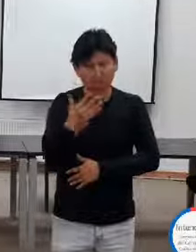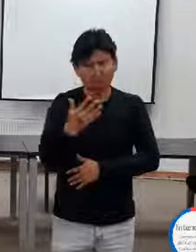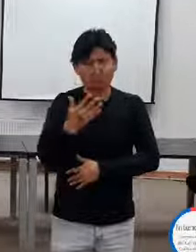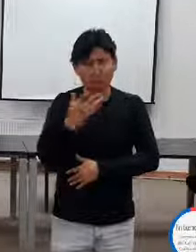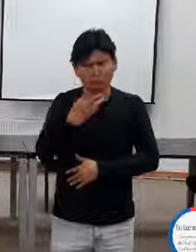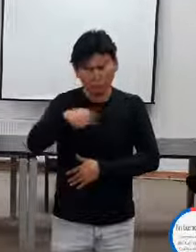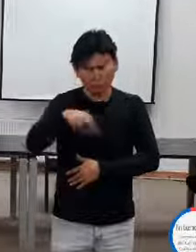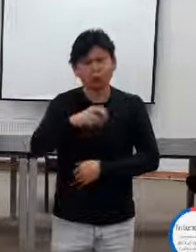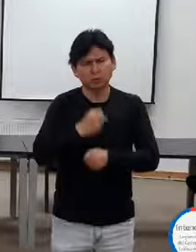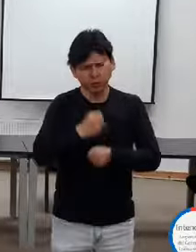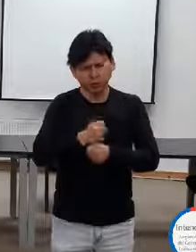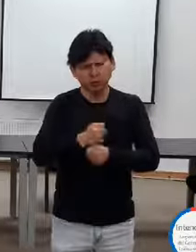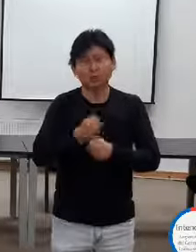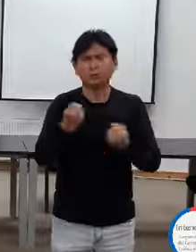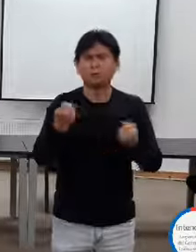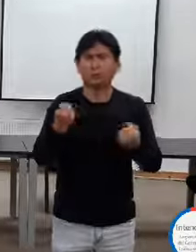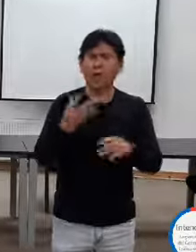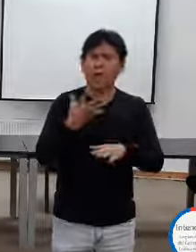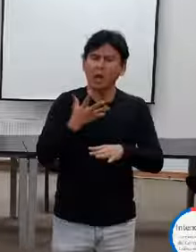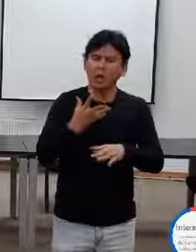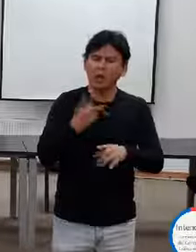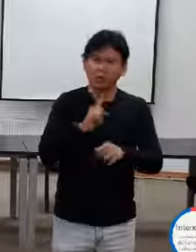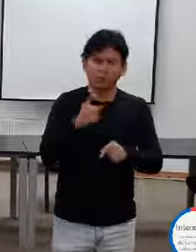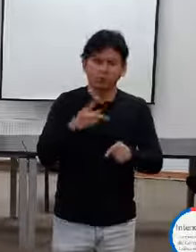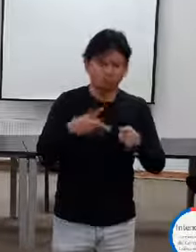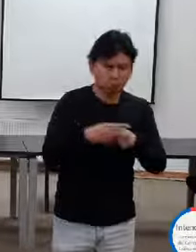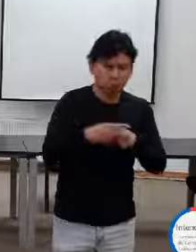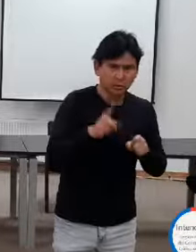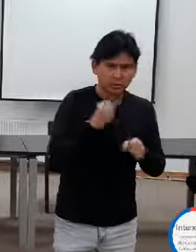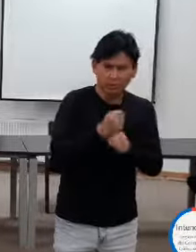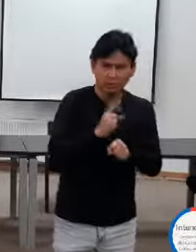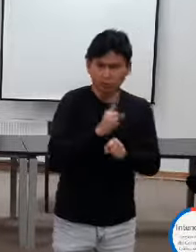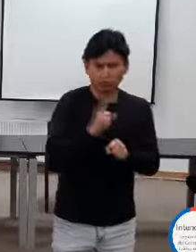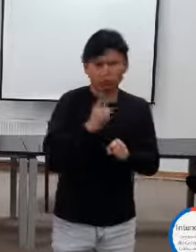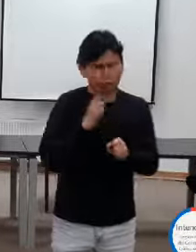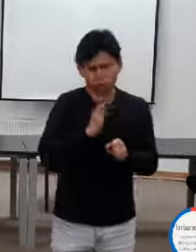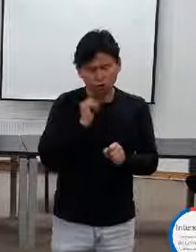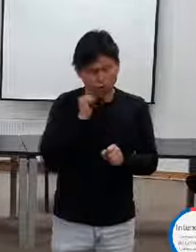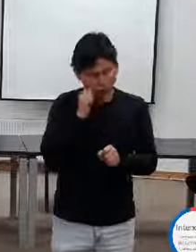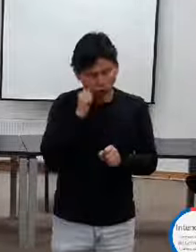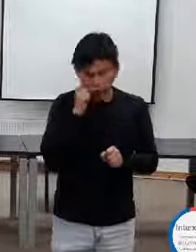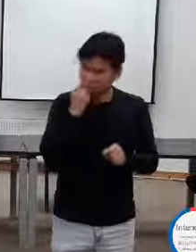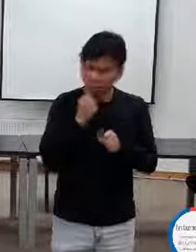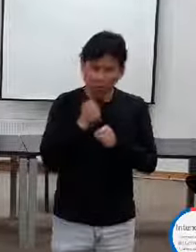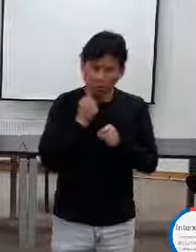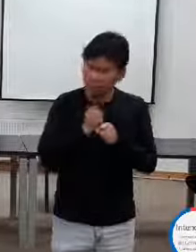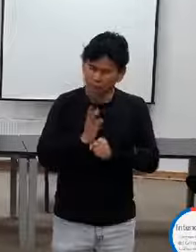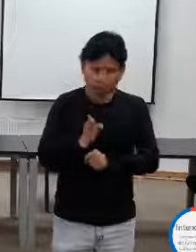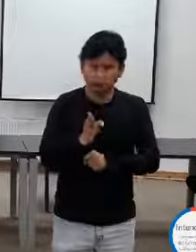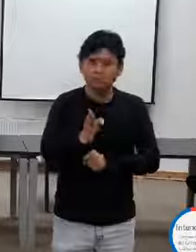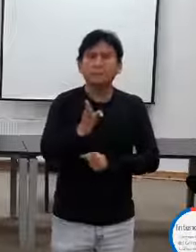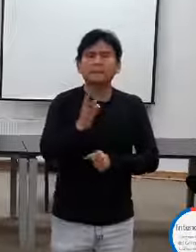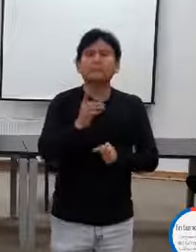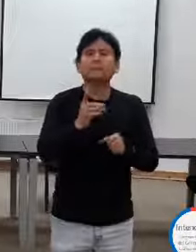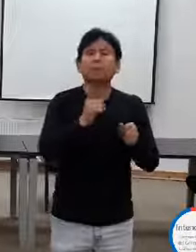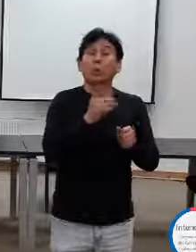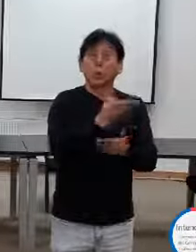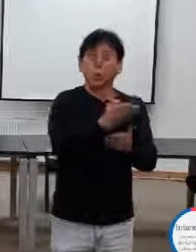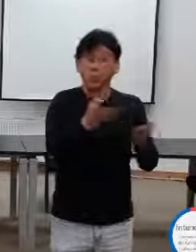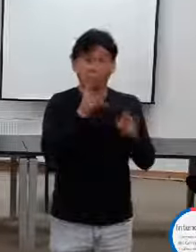está desarrollando, aquí hay un trabajo ininterrumpido 24-7 desde el primer día que están desarrollando las Fuerzas Armadas y de Orden.